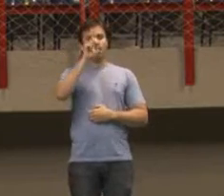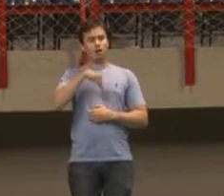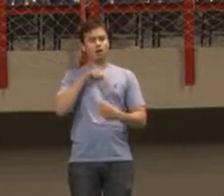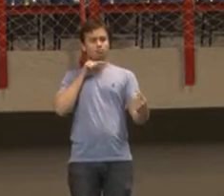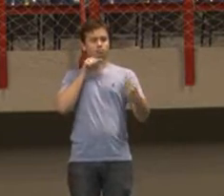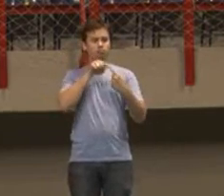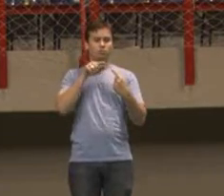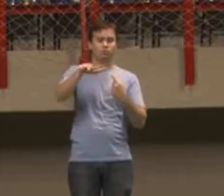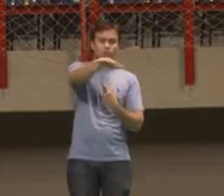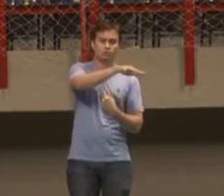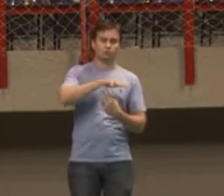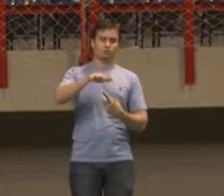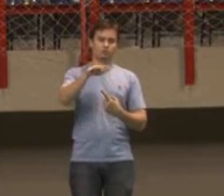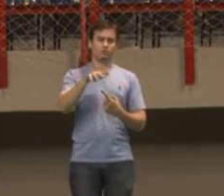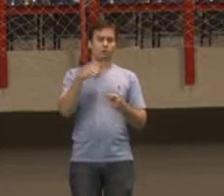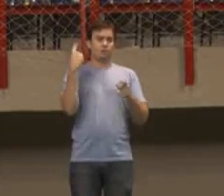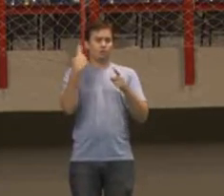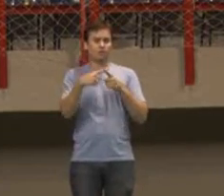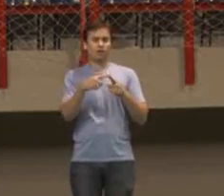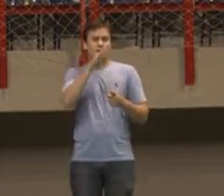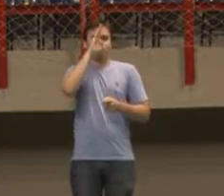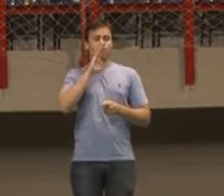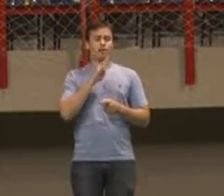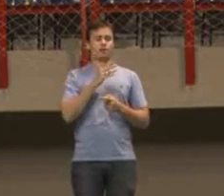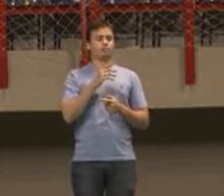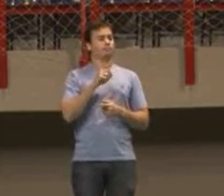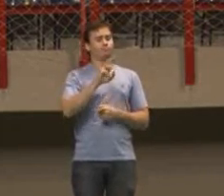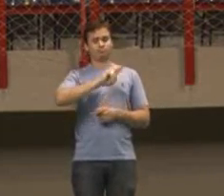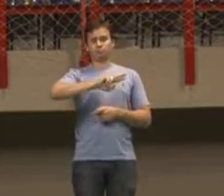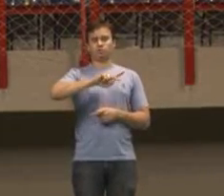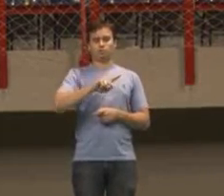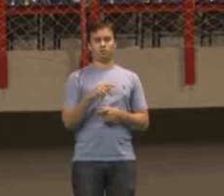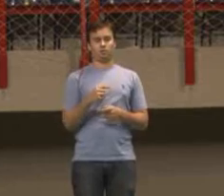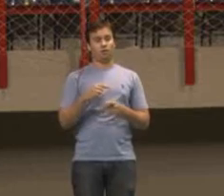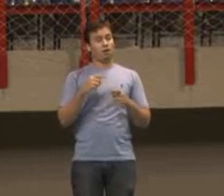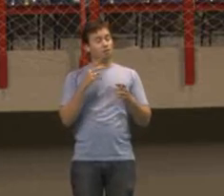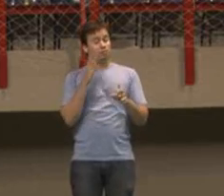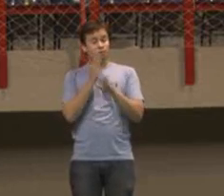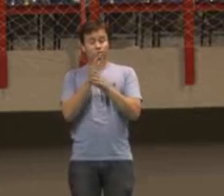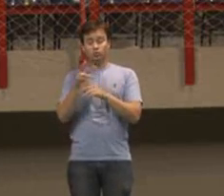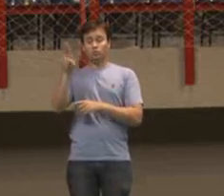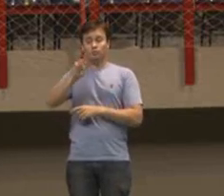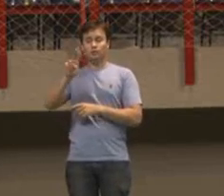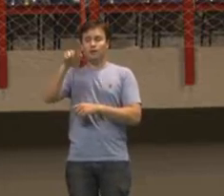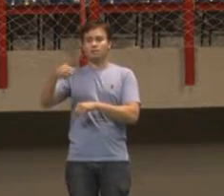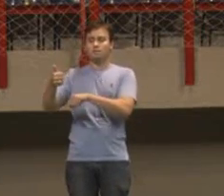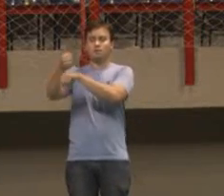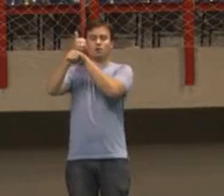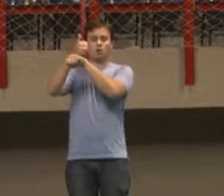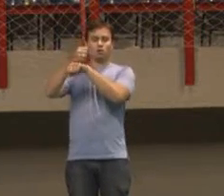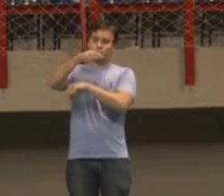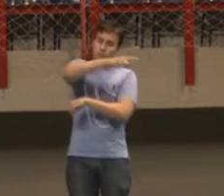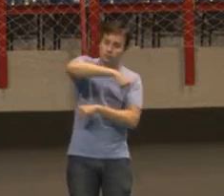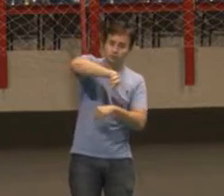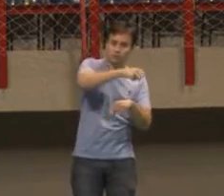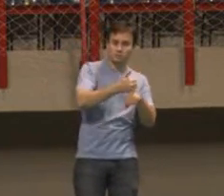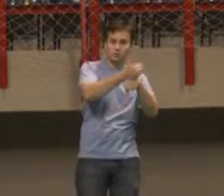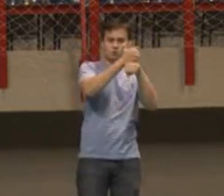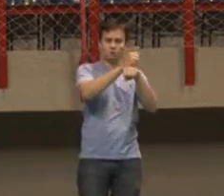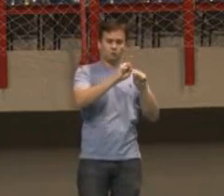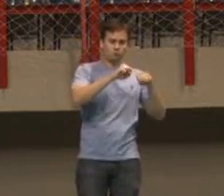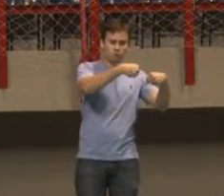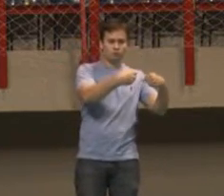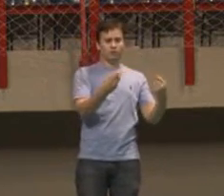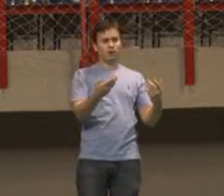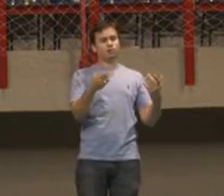e sim porque é a melhor. E na melhor devem estar os melhores, os mais esforçados, os mais interessados.